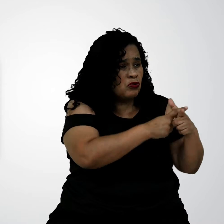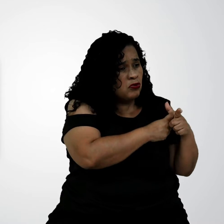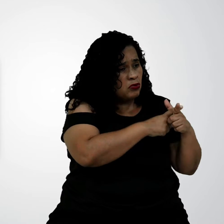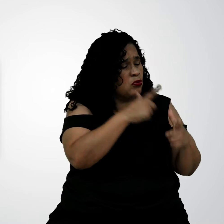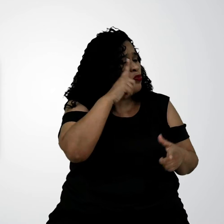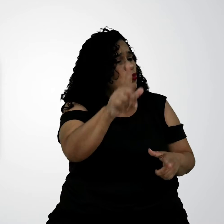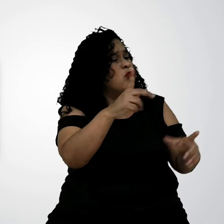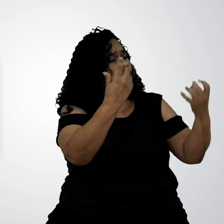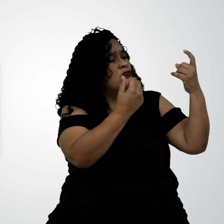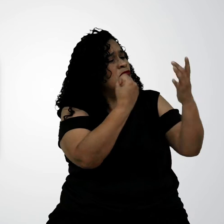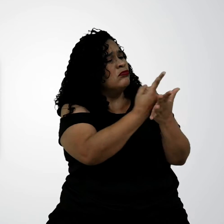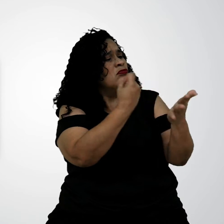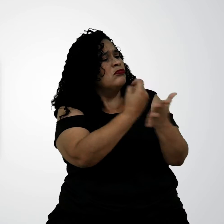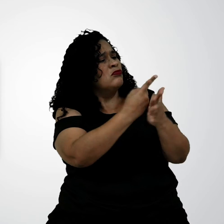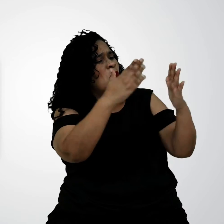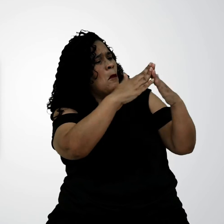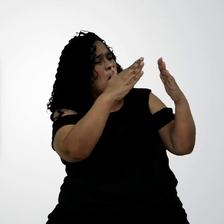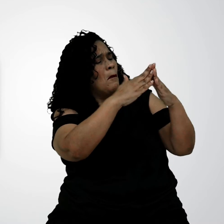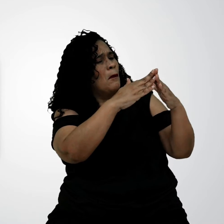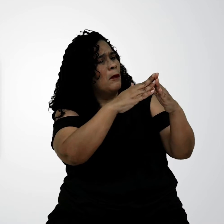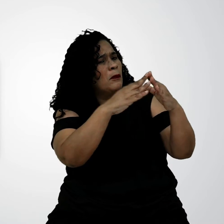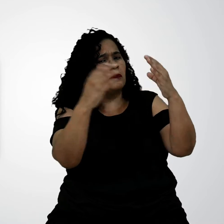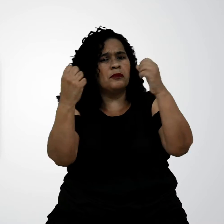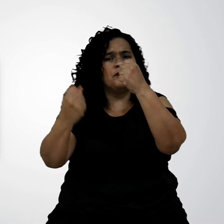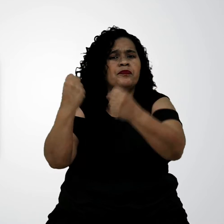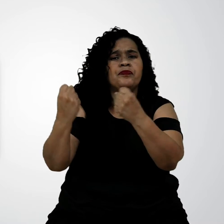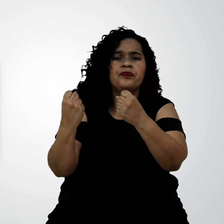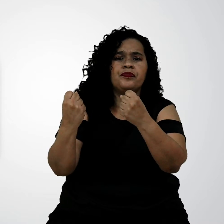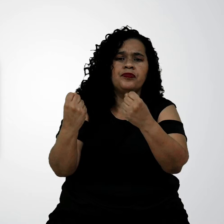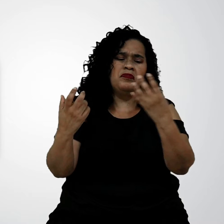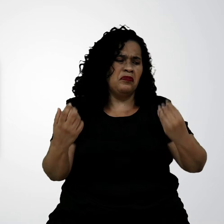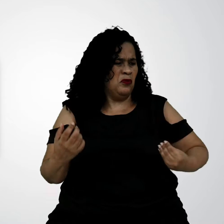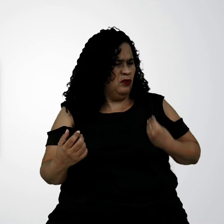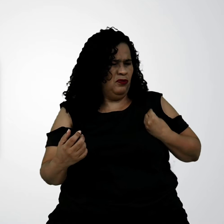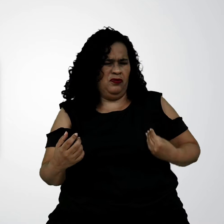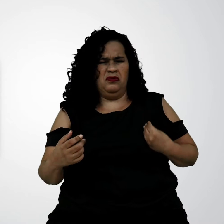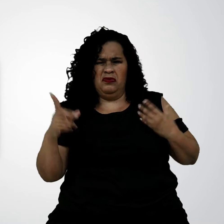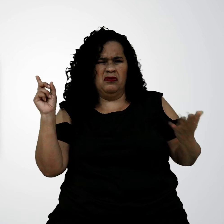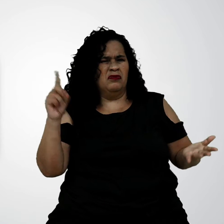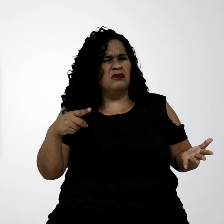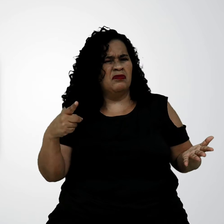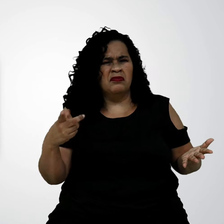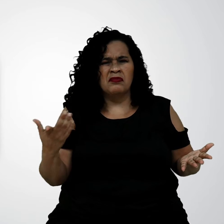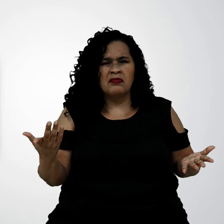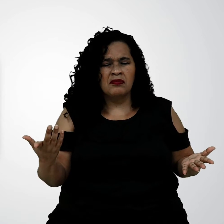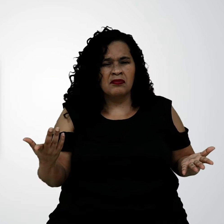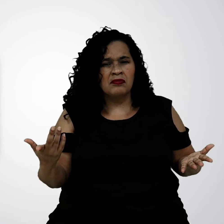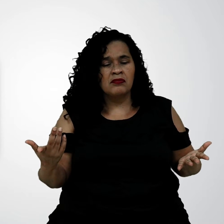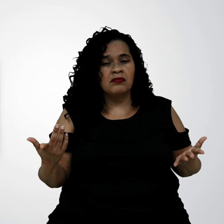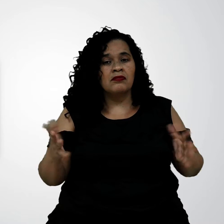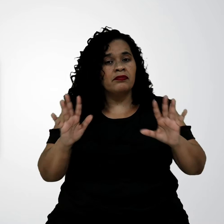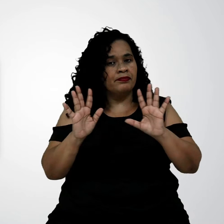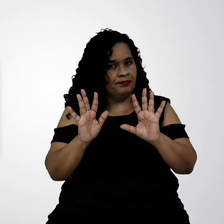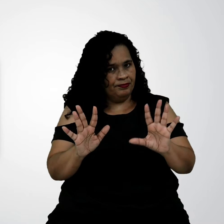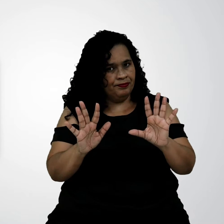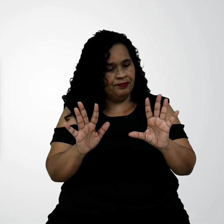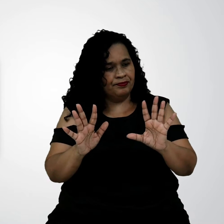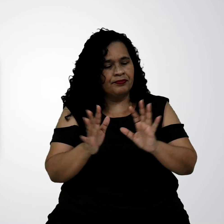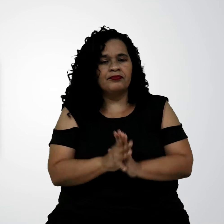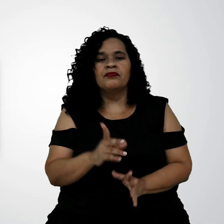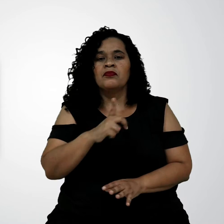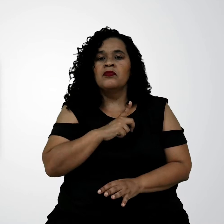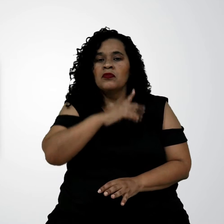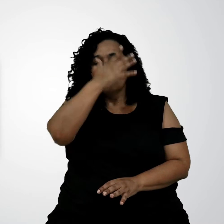casa. É a vida é assim. O problema é que tem gente que vive assim a